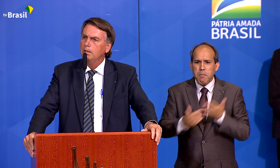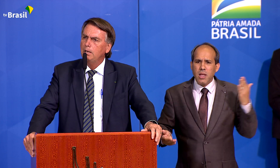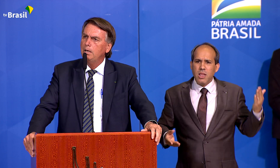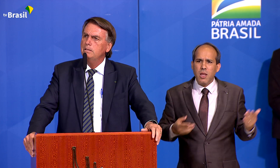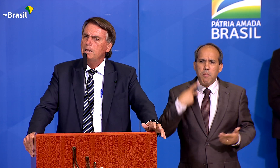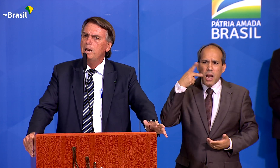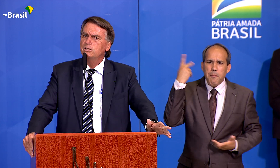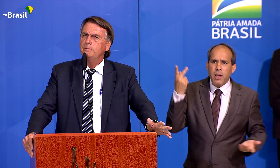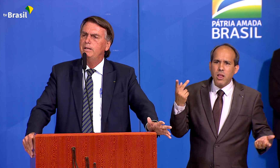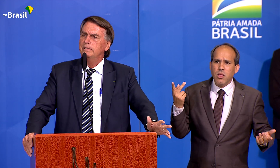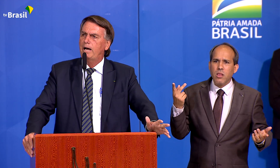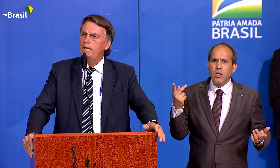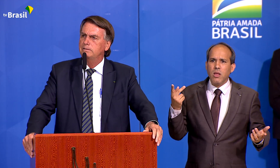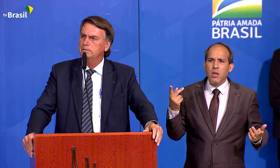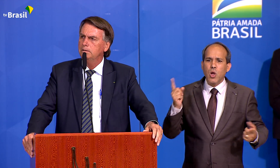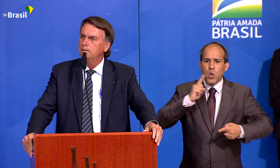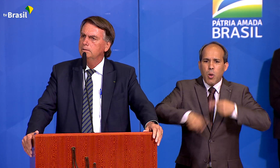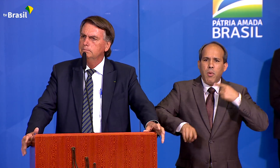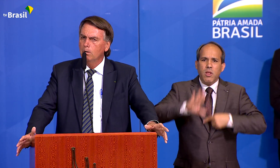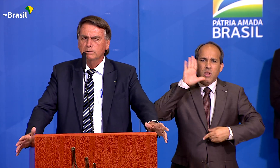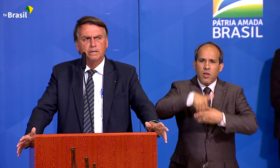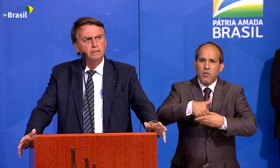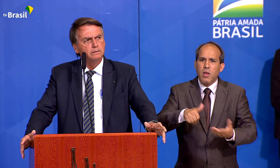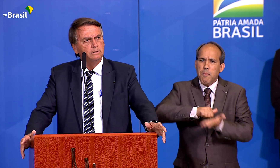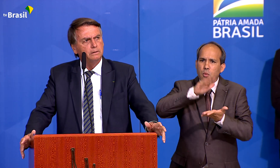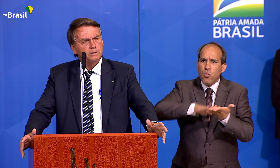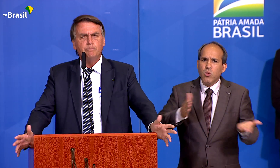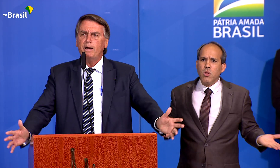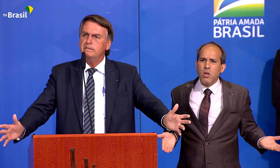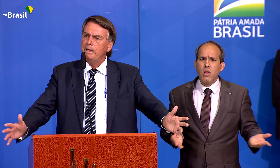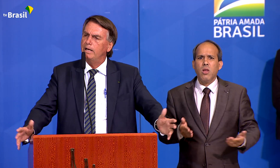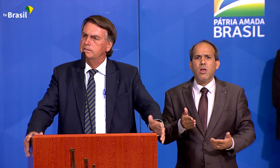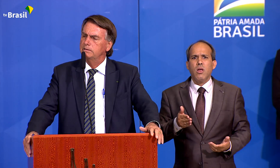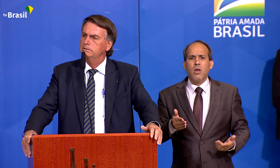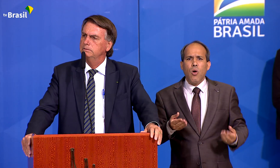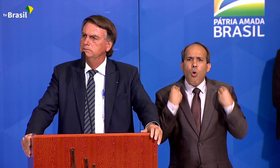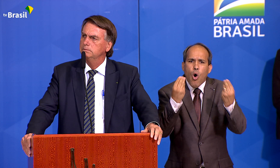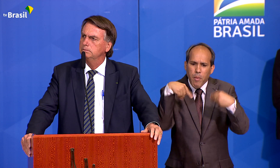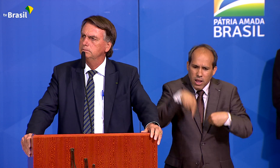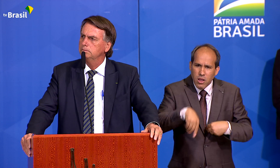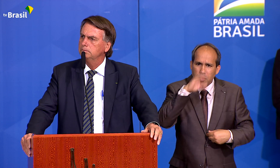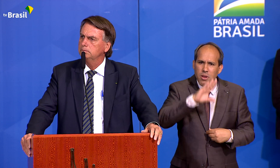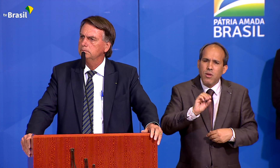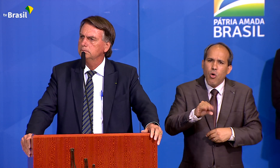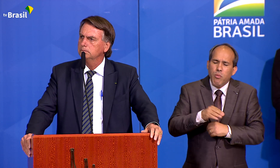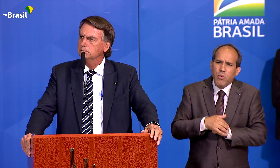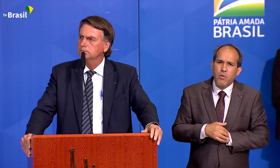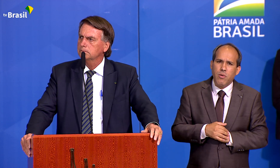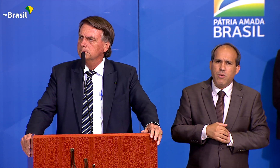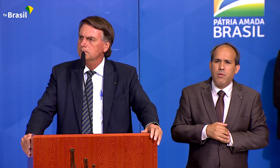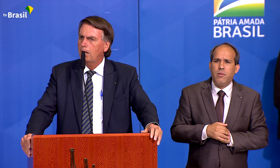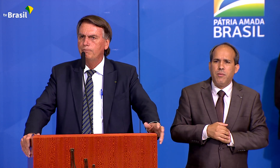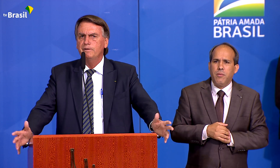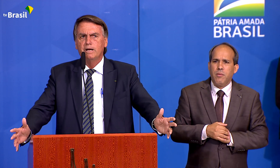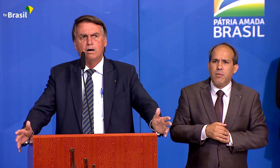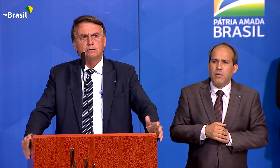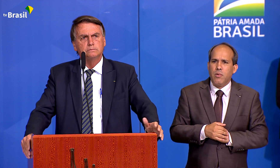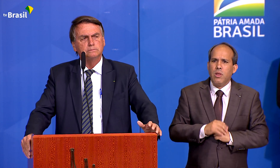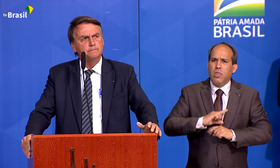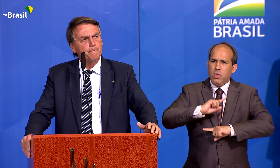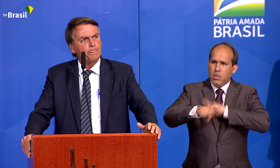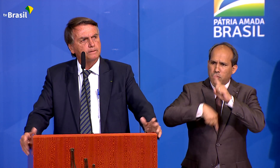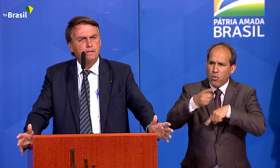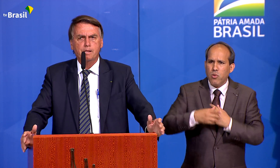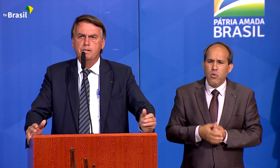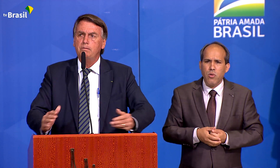Mandato inelegibilidade multa que país é esse e o